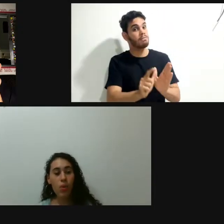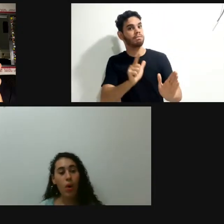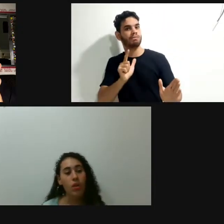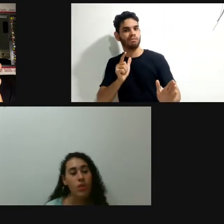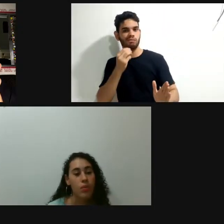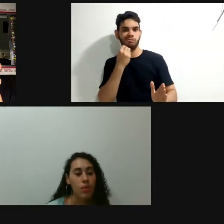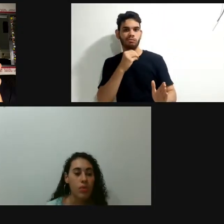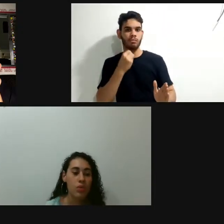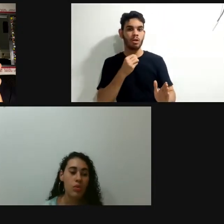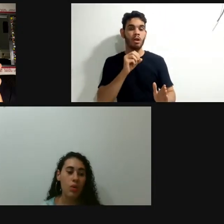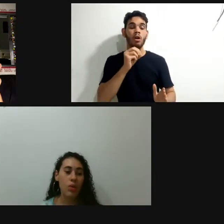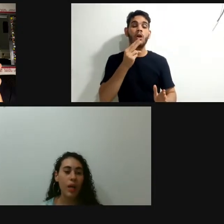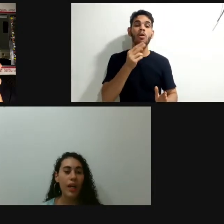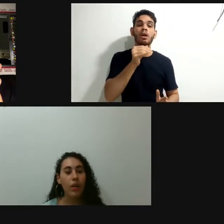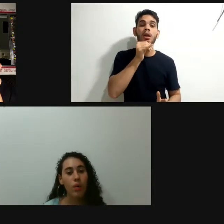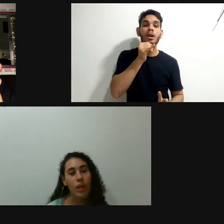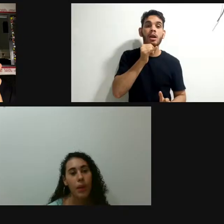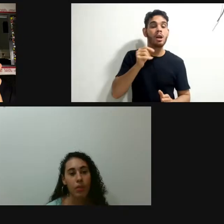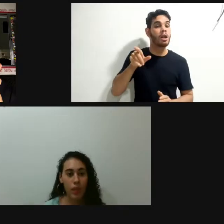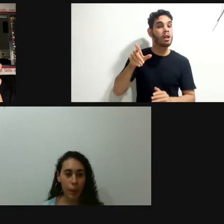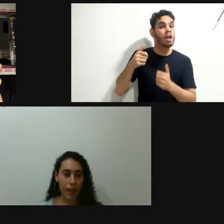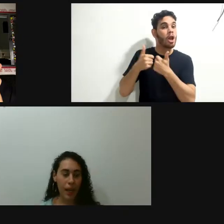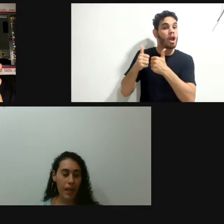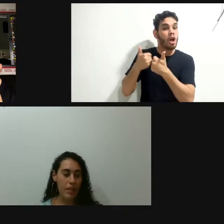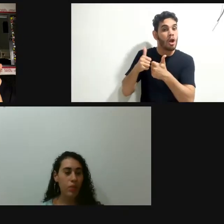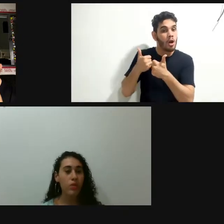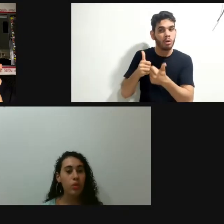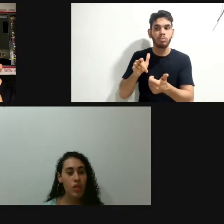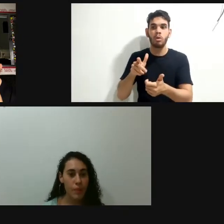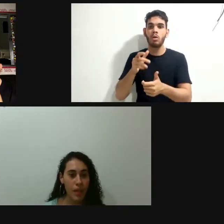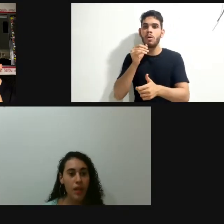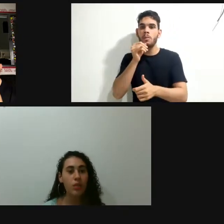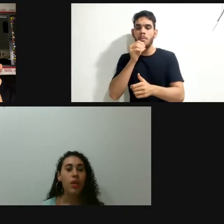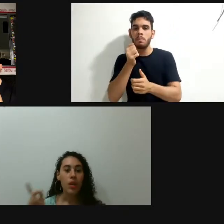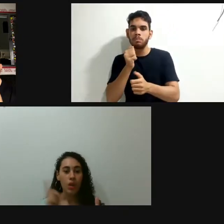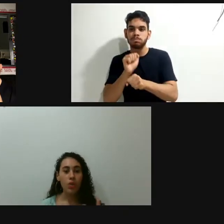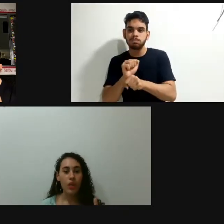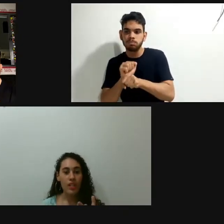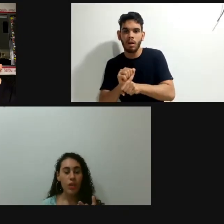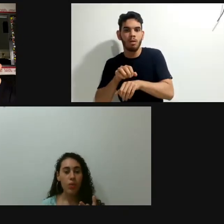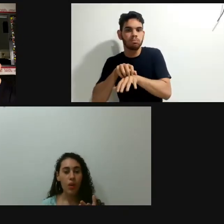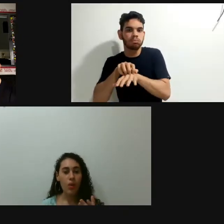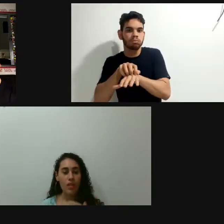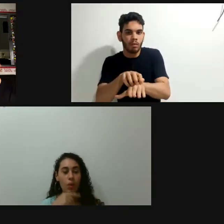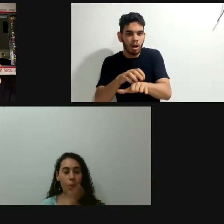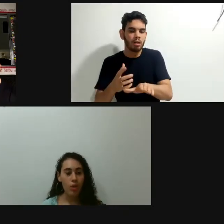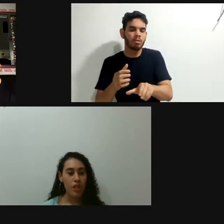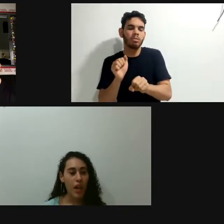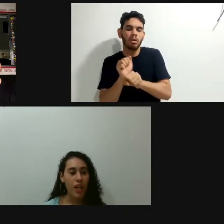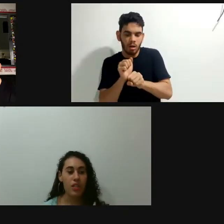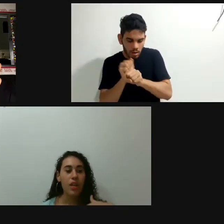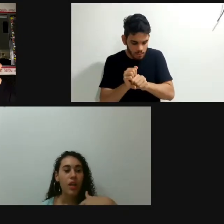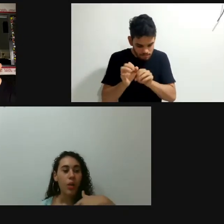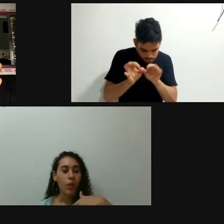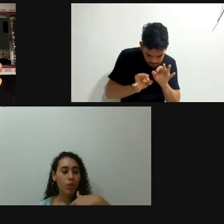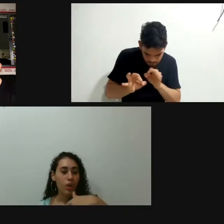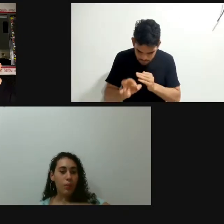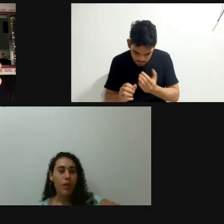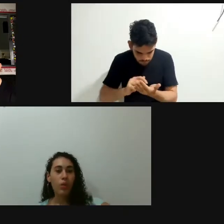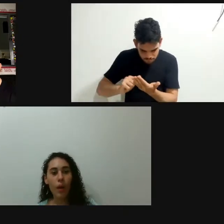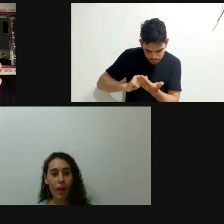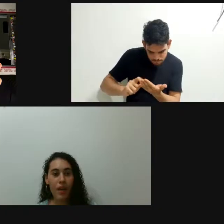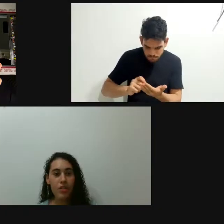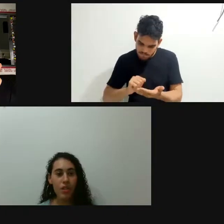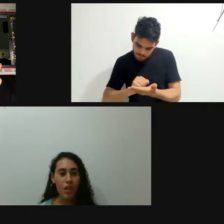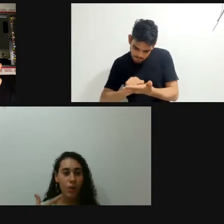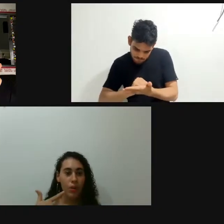o ônibus ou a carona para voltar para casa. Enquanto eu estou esperando, eu estou fazendo alguma coisa, alguma postagem, ou estou limpando